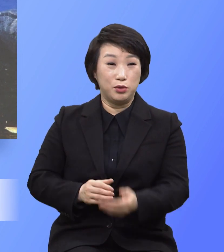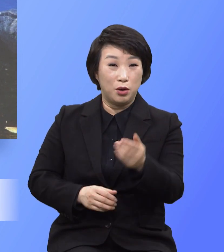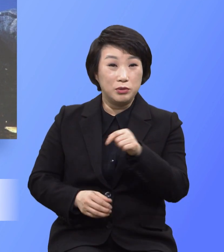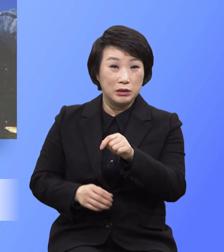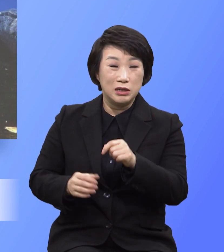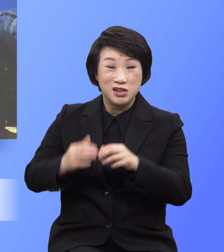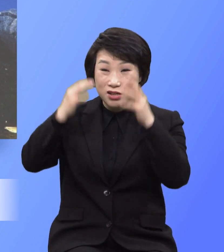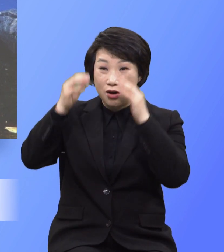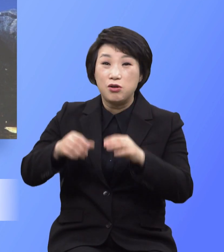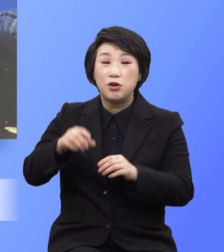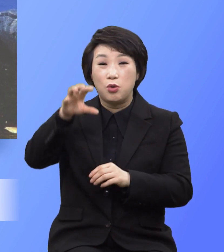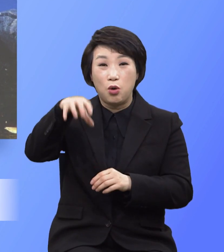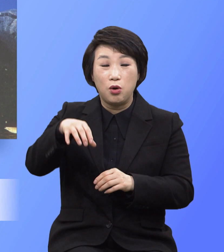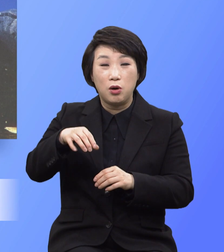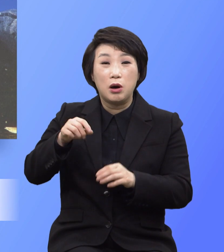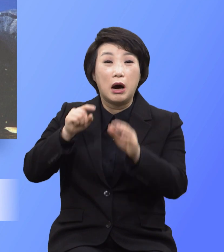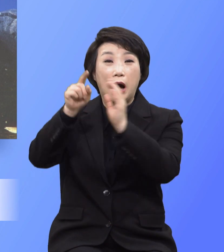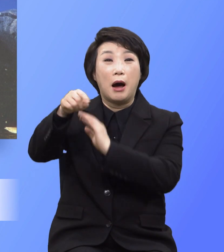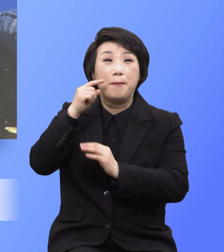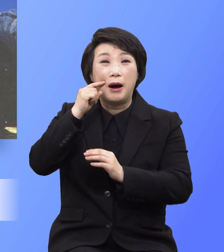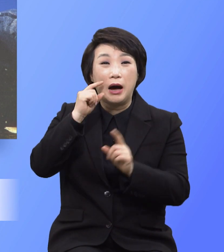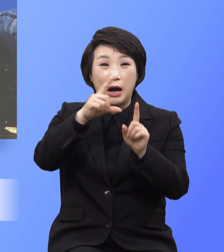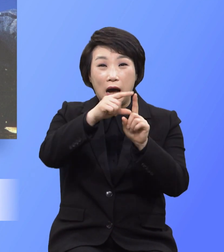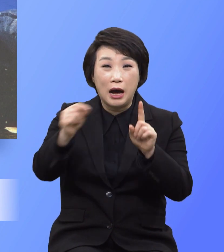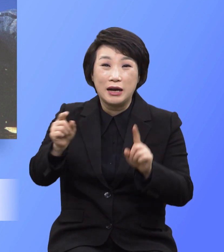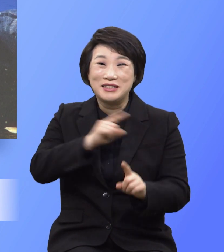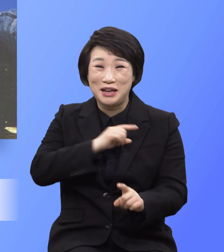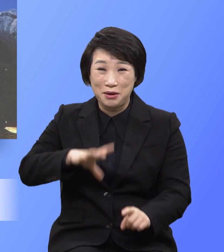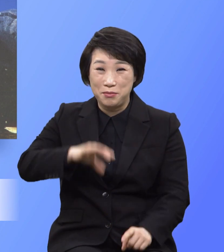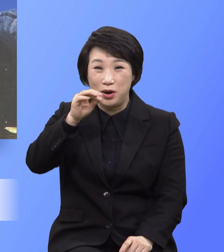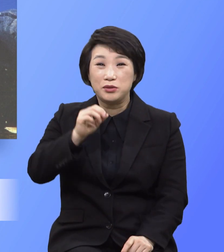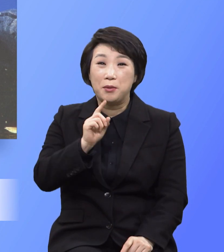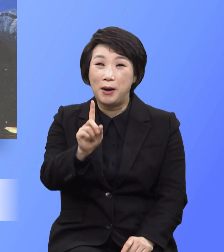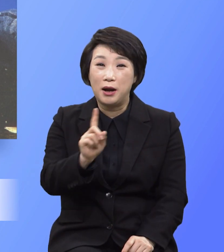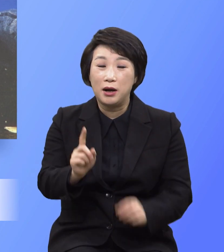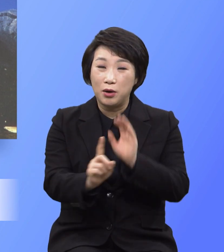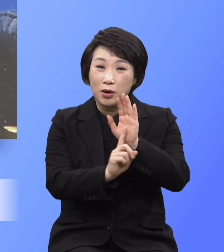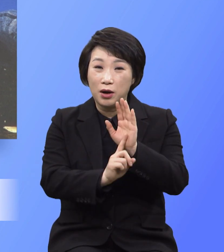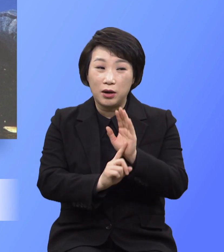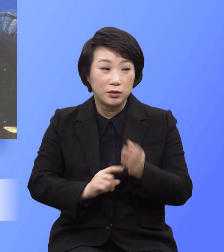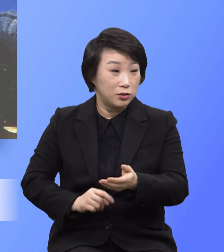가보세요. 가이드들이 제일 먼저 흔들리가 뭐예요? 여러분들은